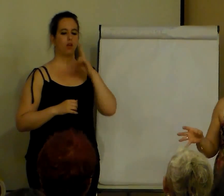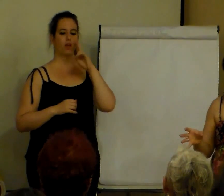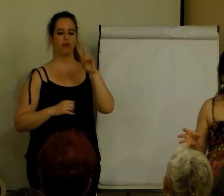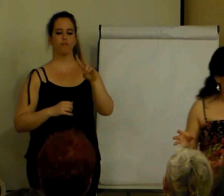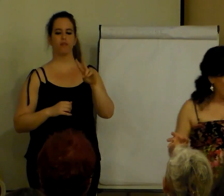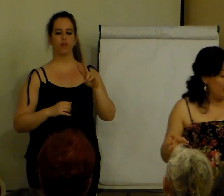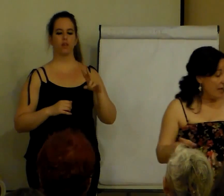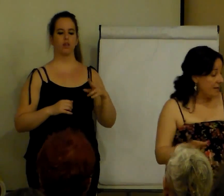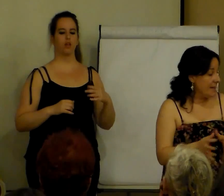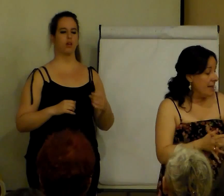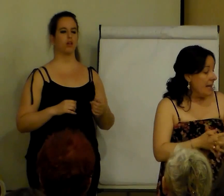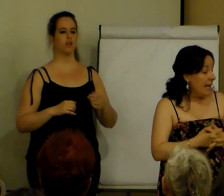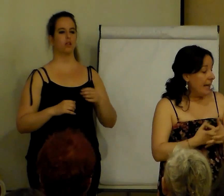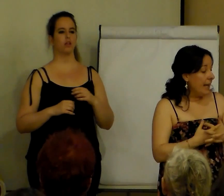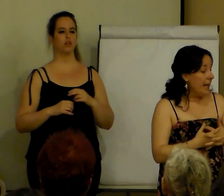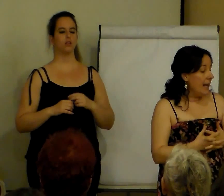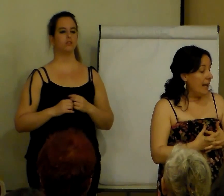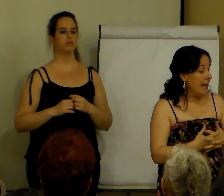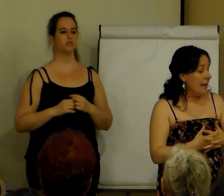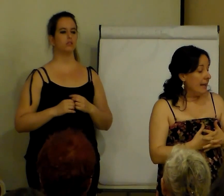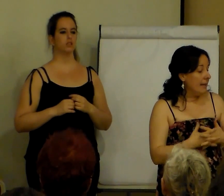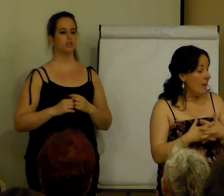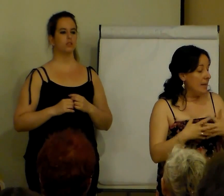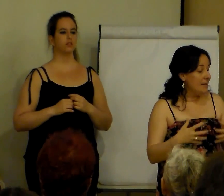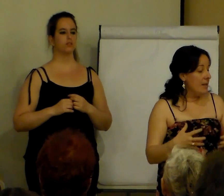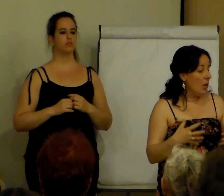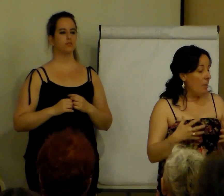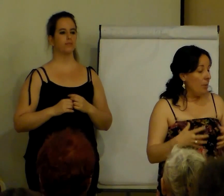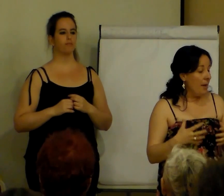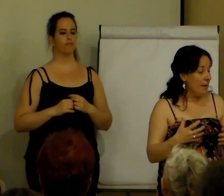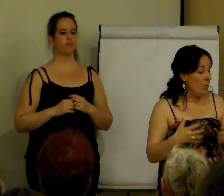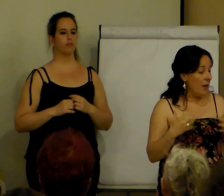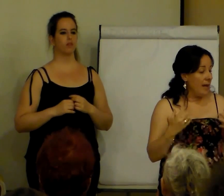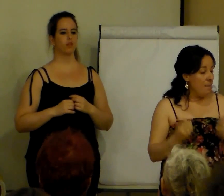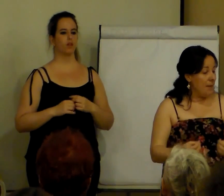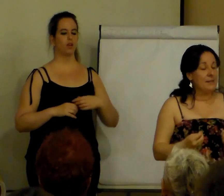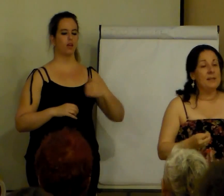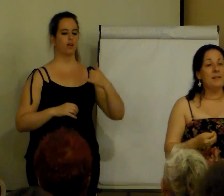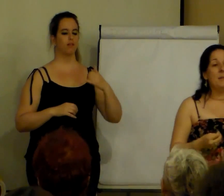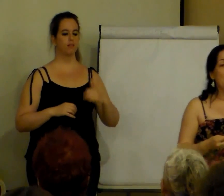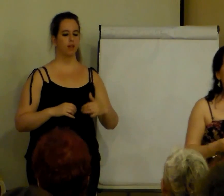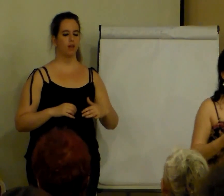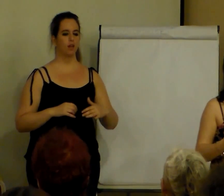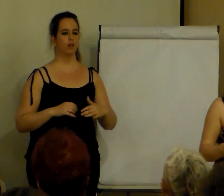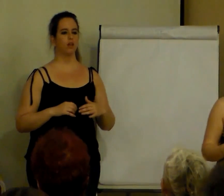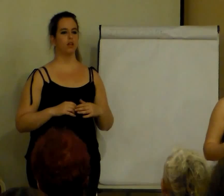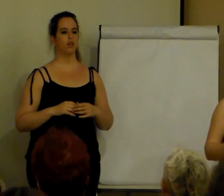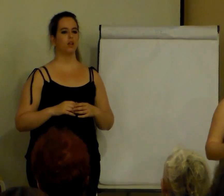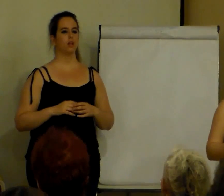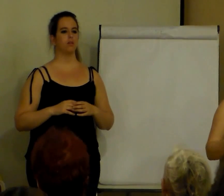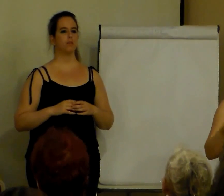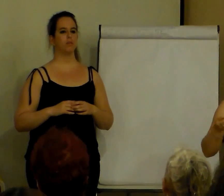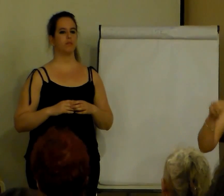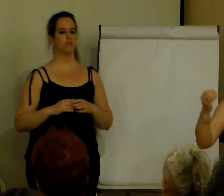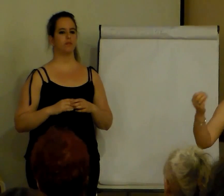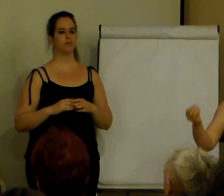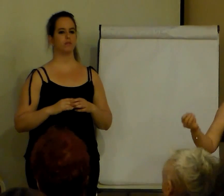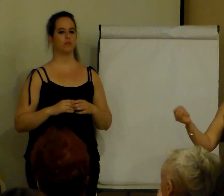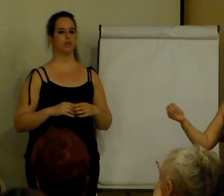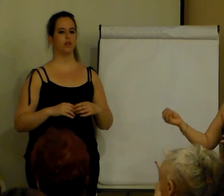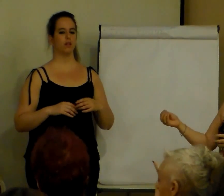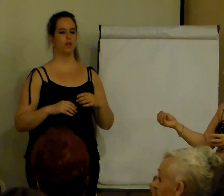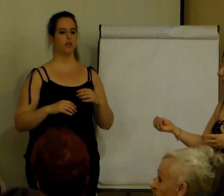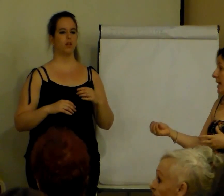que revisé en estos días es que está establecido que puede haber una hipersensibilidad al gluten similar a